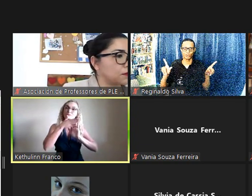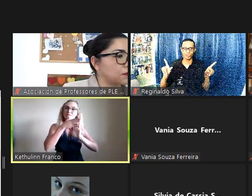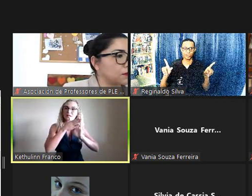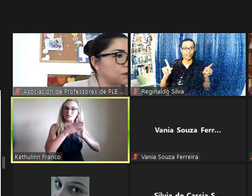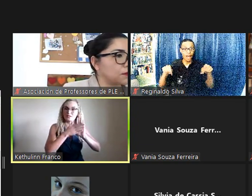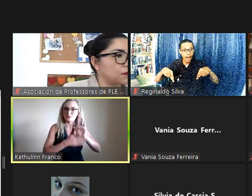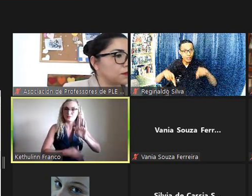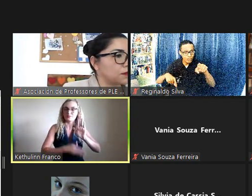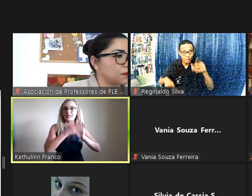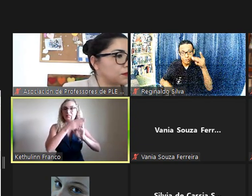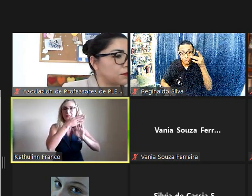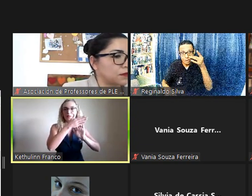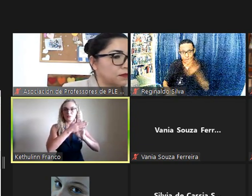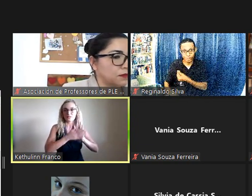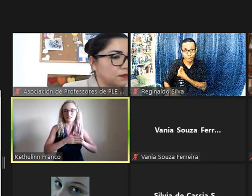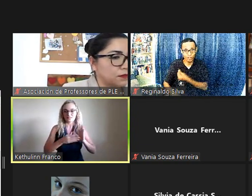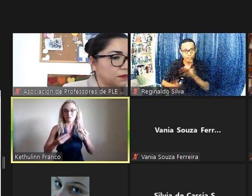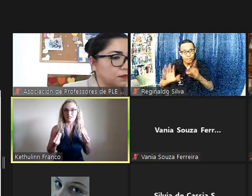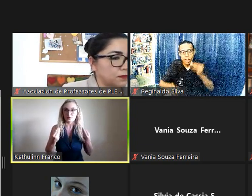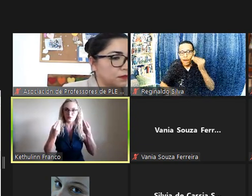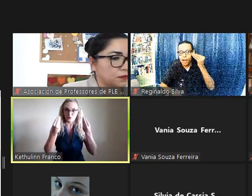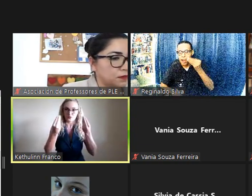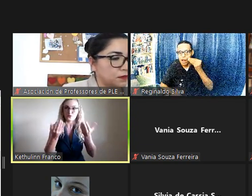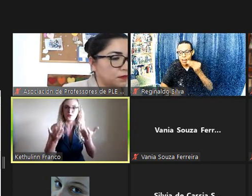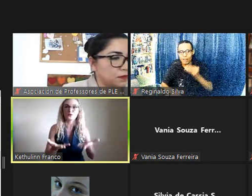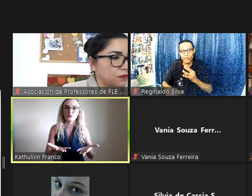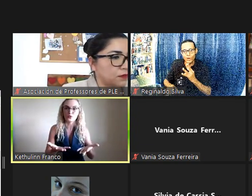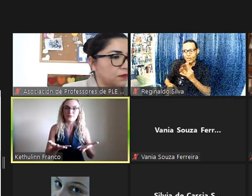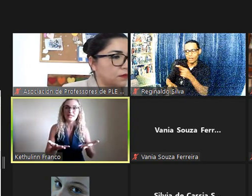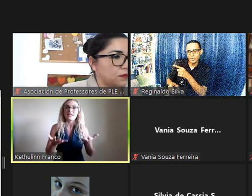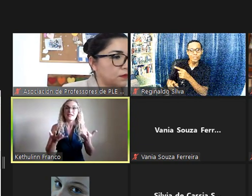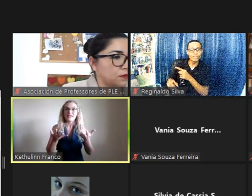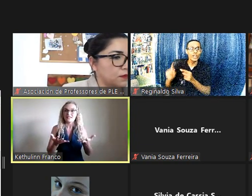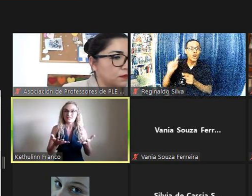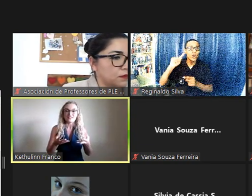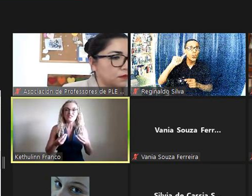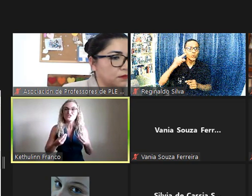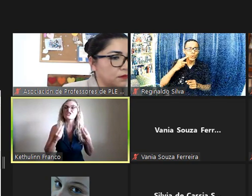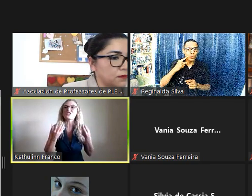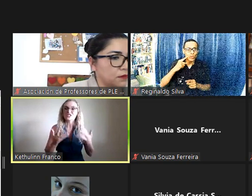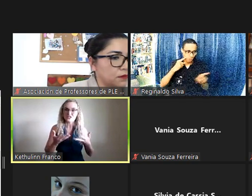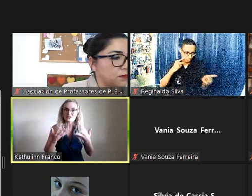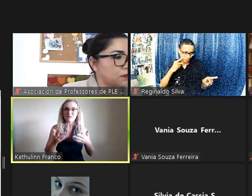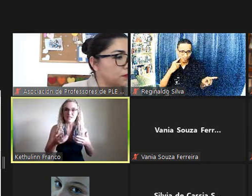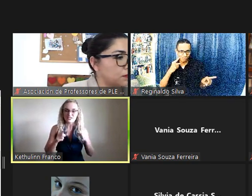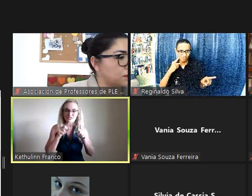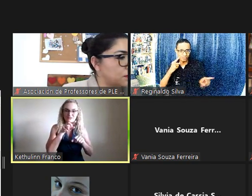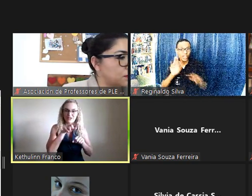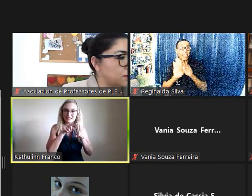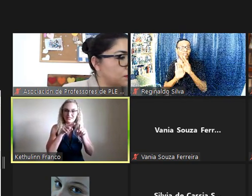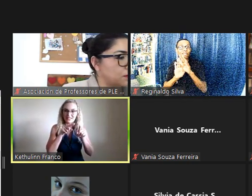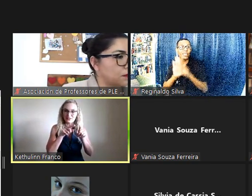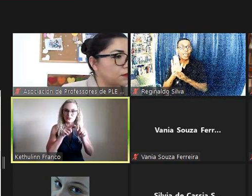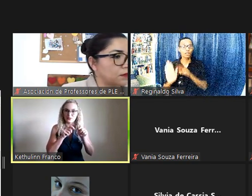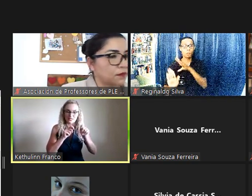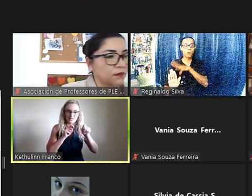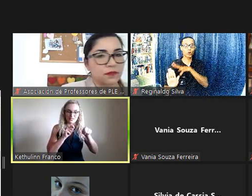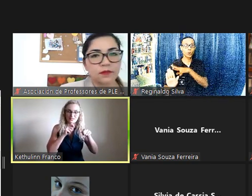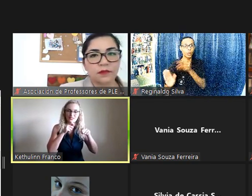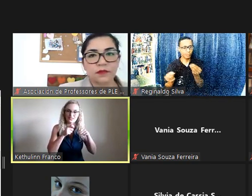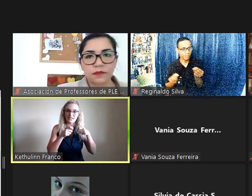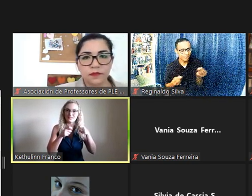um texto na língua portuguesa para o surdo, ele instintivamente vai lendo